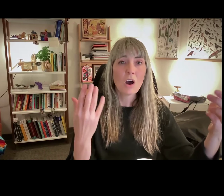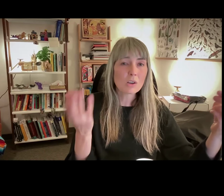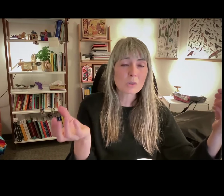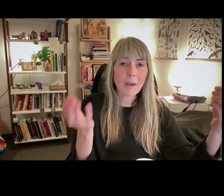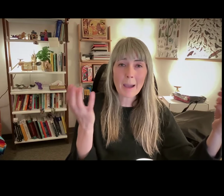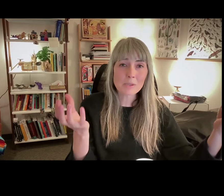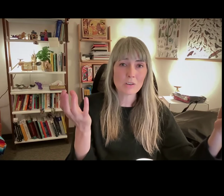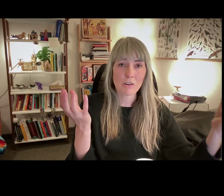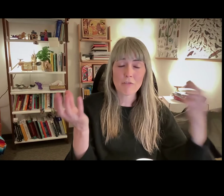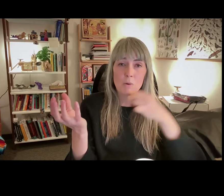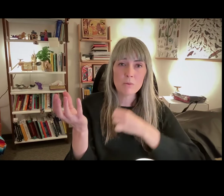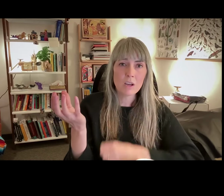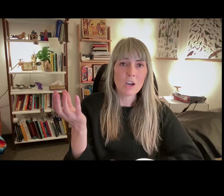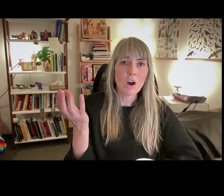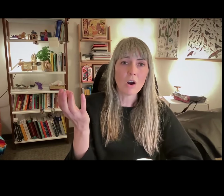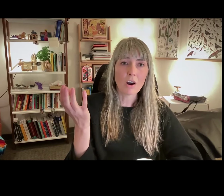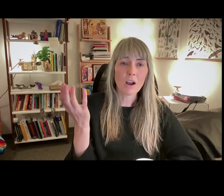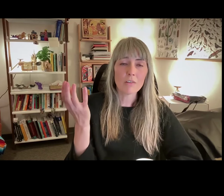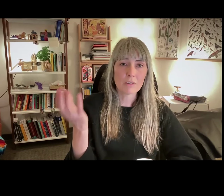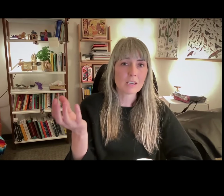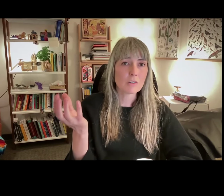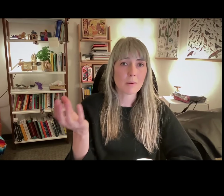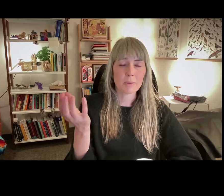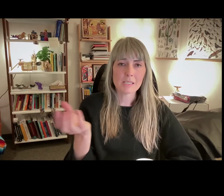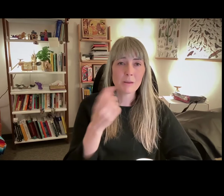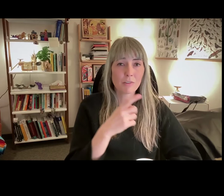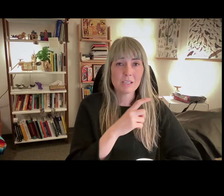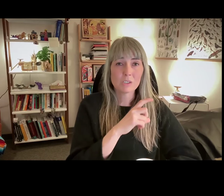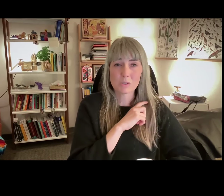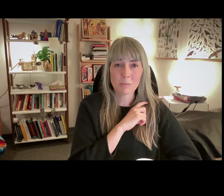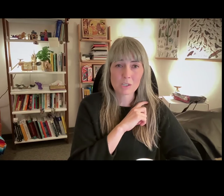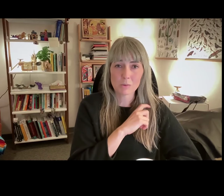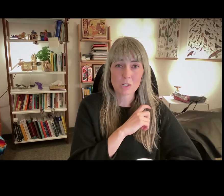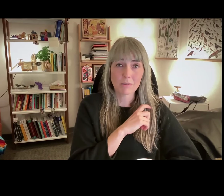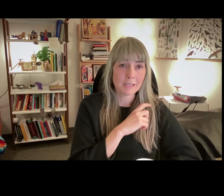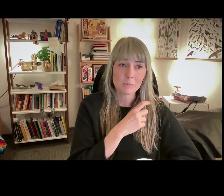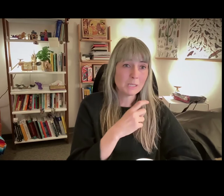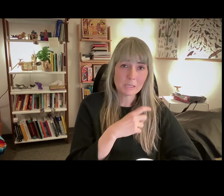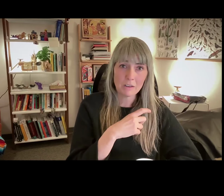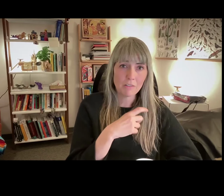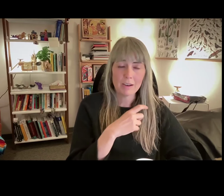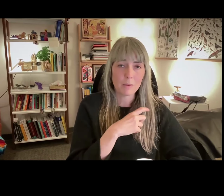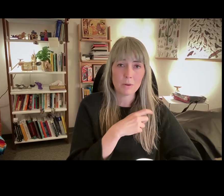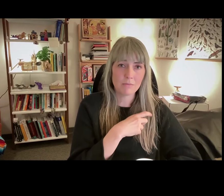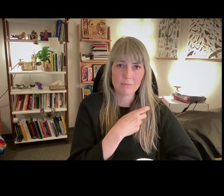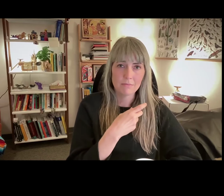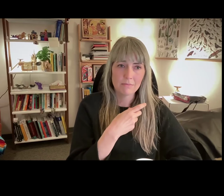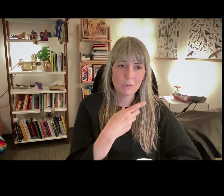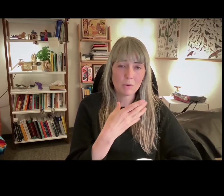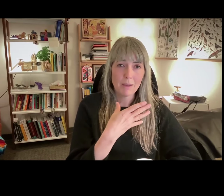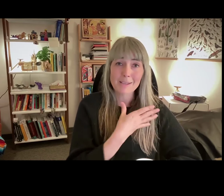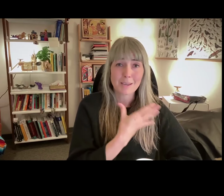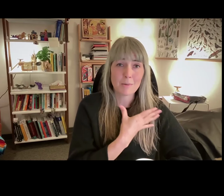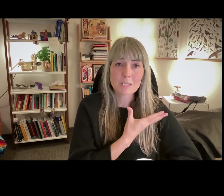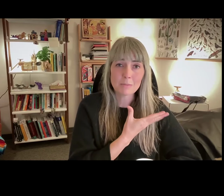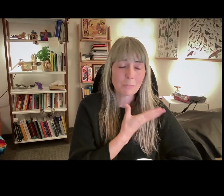piensan que están trabajando con demasiado ruido. También aplicaciones en su teléfono son buenos para reemplazar